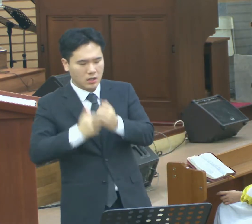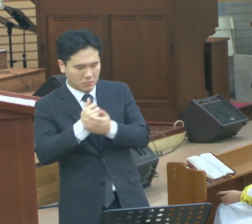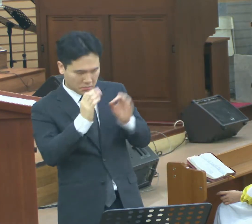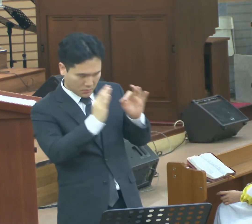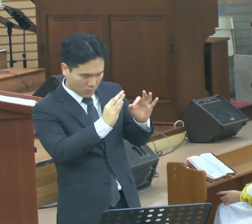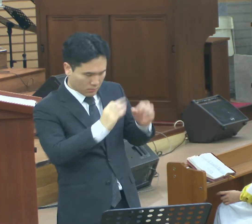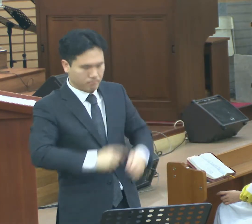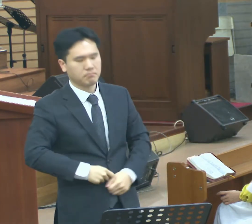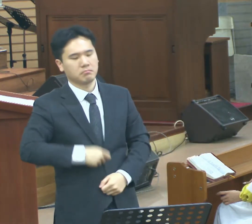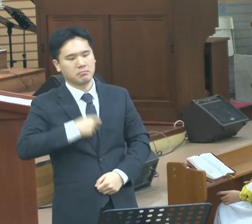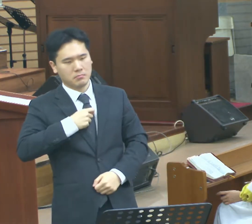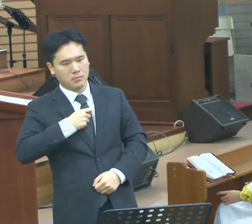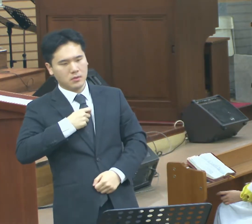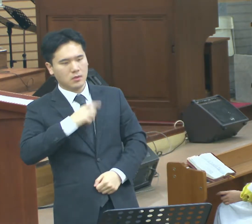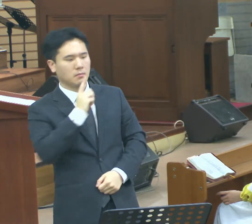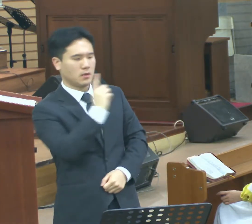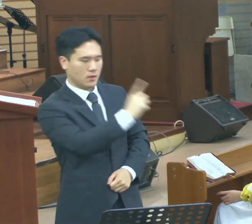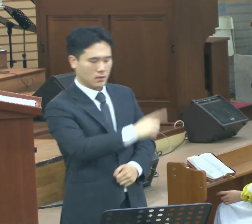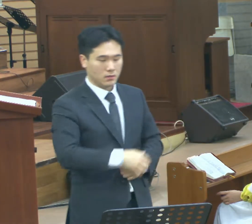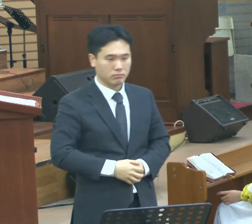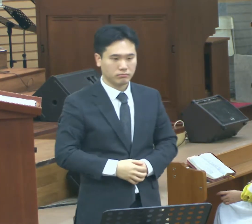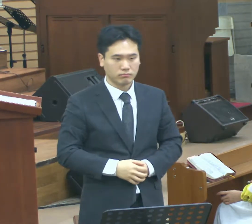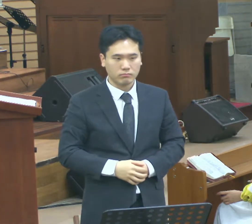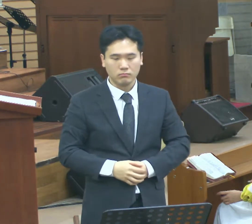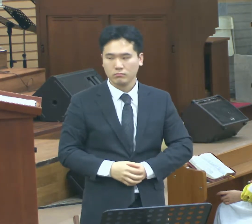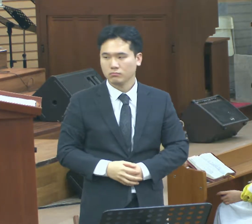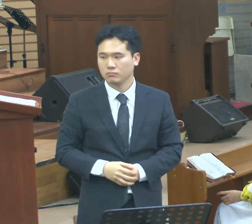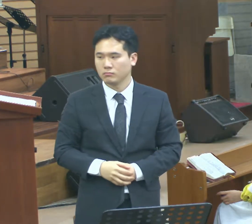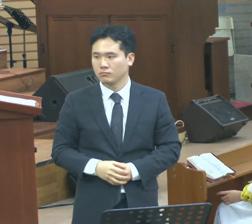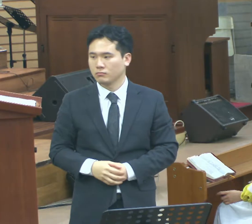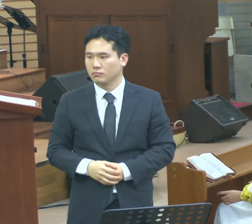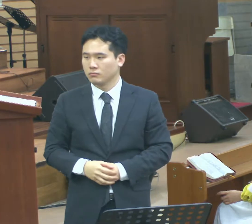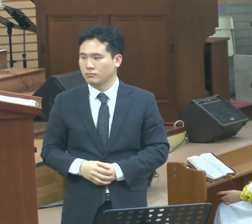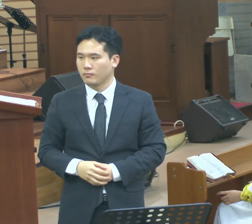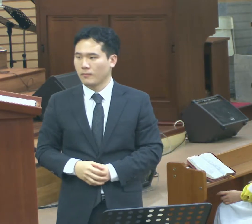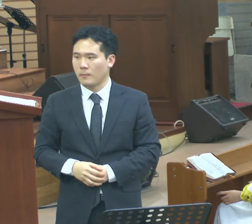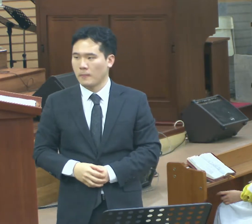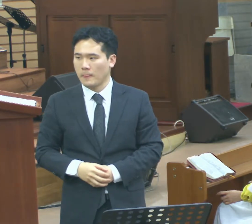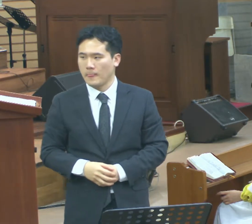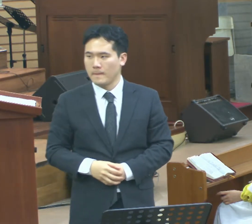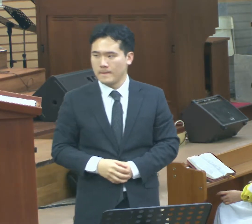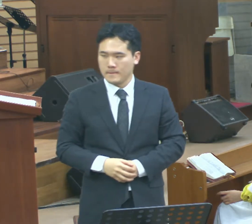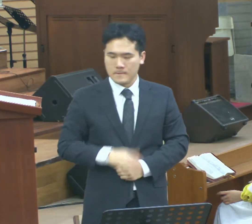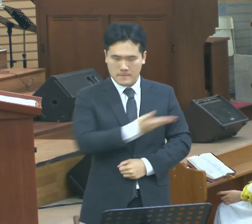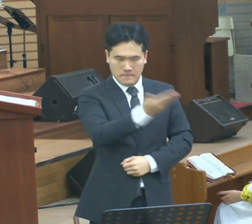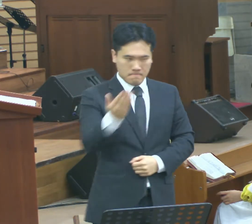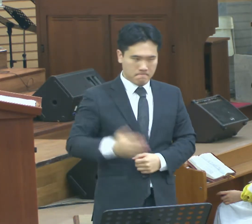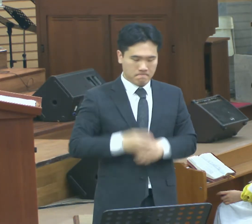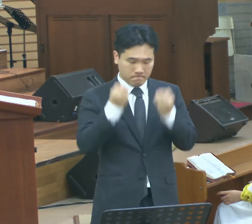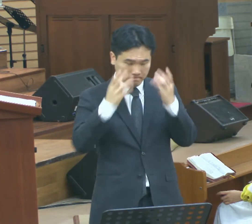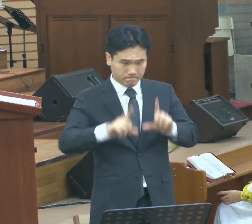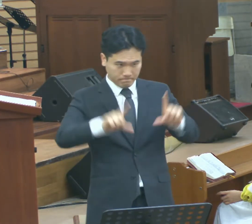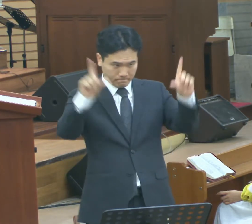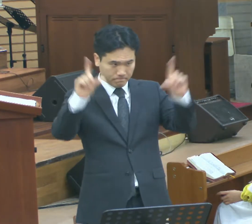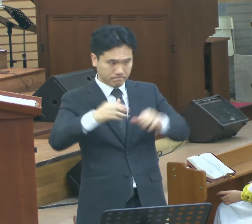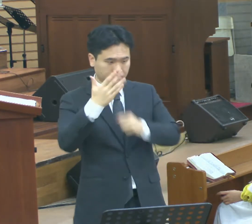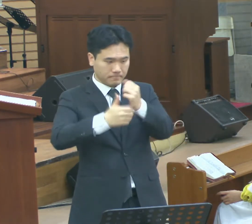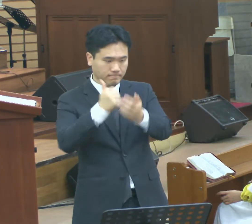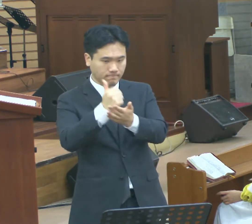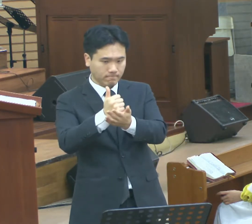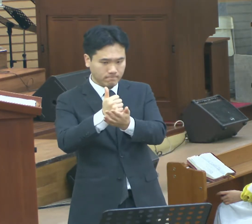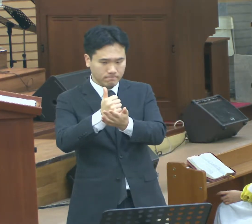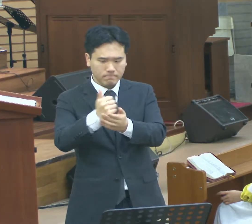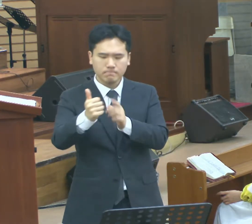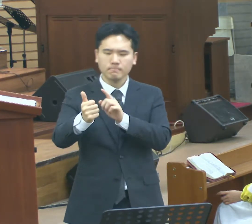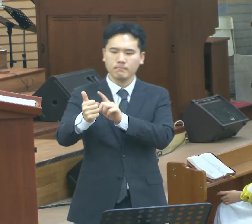하나님을 등 뒤에 버렸다고 열왕기상 14장에 기록이 되어 있습니다. 성도 여러분, 새해에는 하나님을